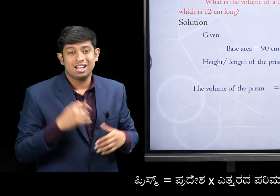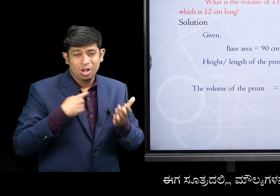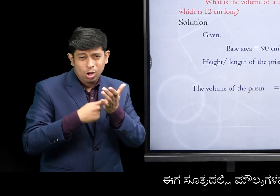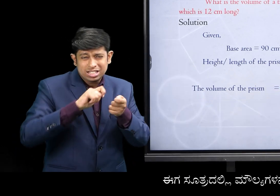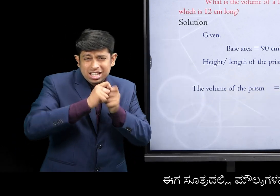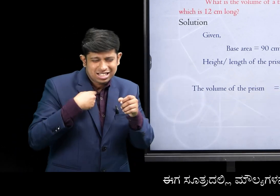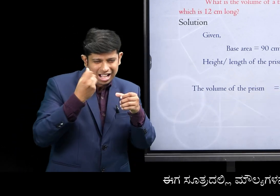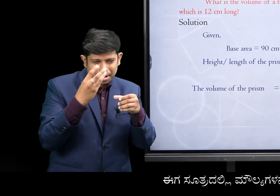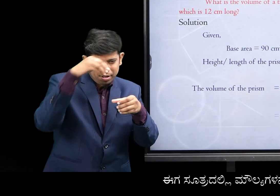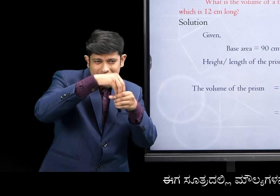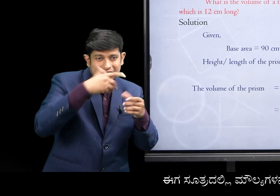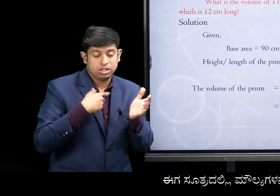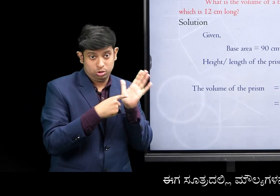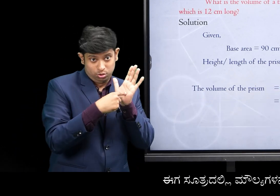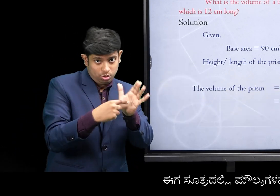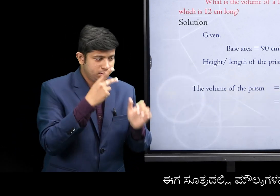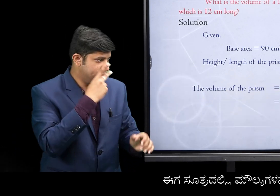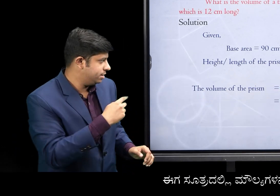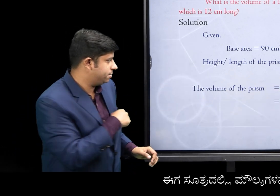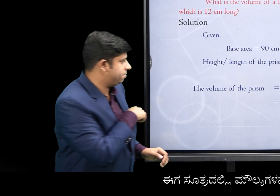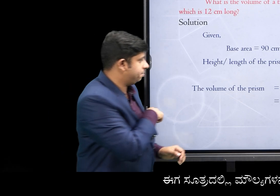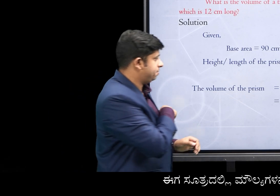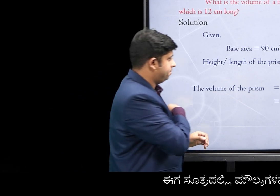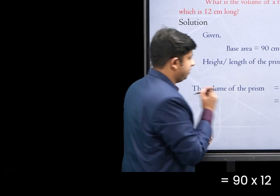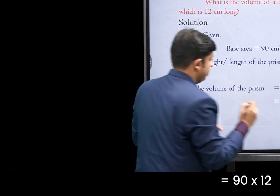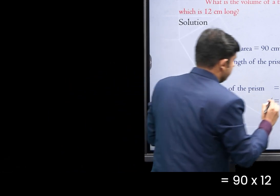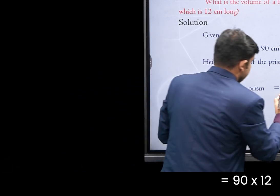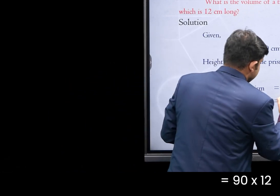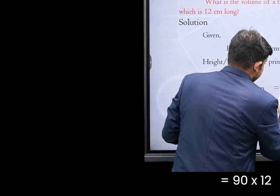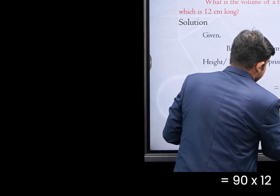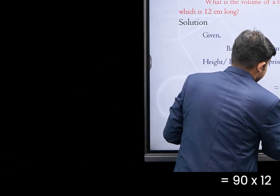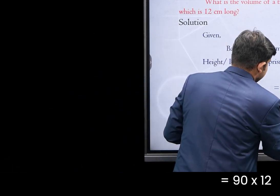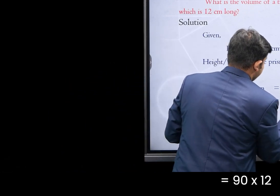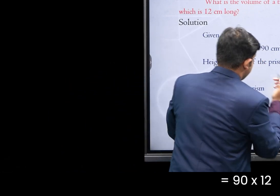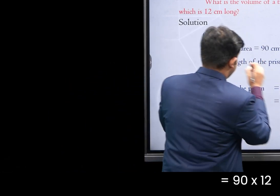ಈಗ ಸೂತ್ರದಲ್ಲಿ ಮೌಲ್ಯಗಳನ್ನ ಬದಲಿಸೋಣ. ಇಸ್ ಈಕ್ವಲ್ ಟು 90 ಇಂಟು 12.